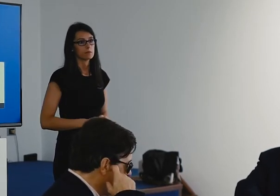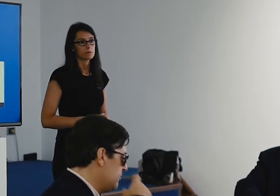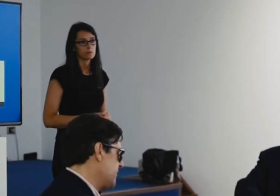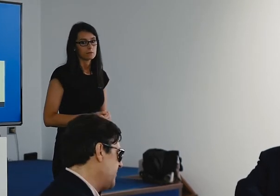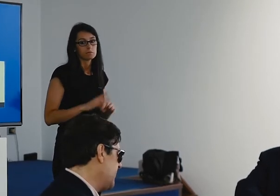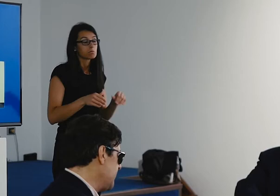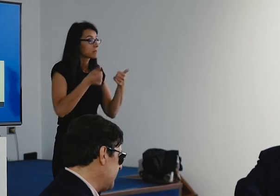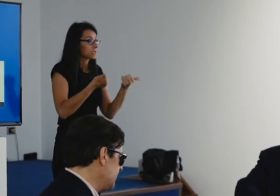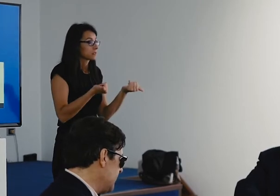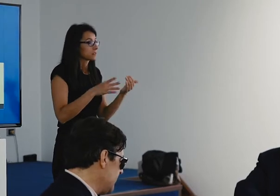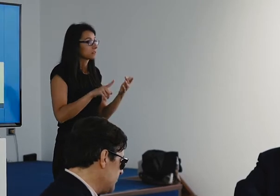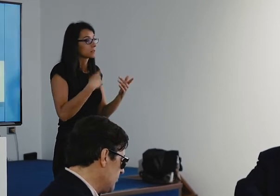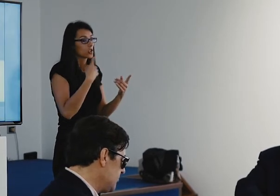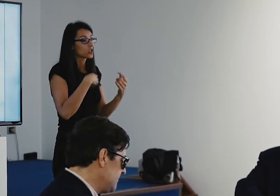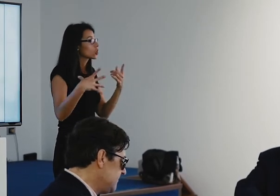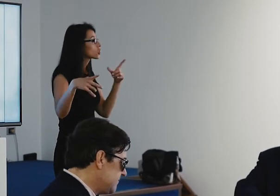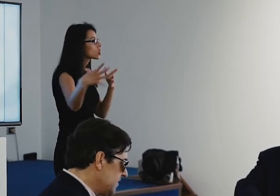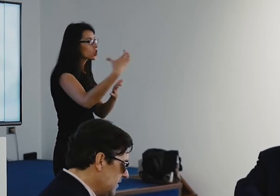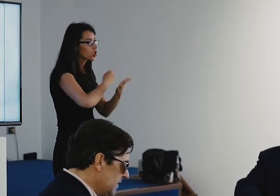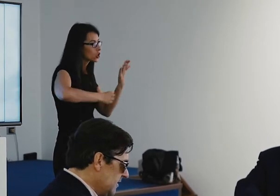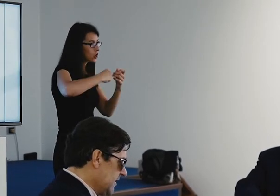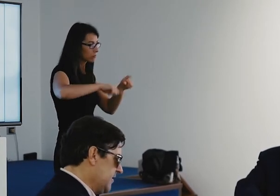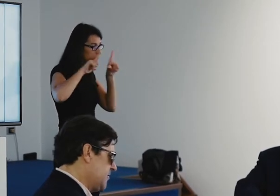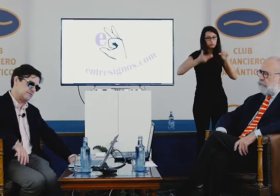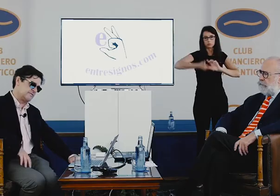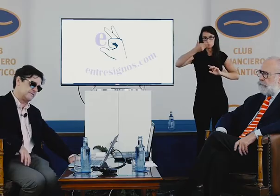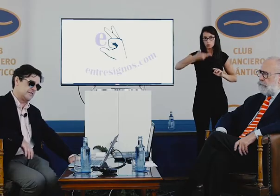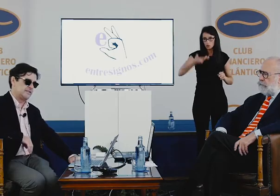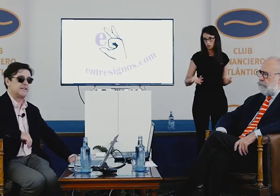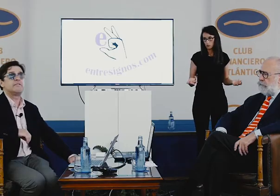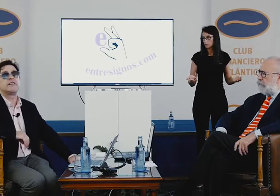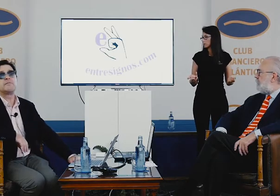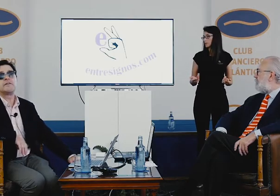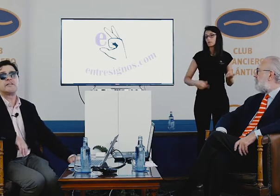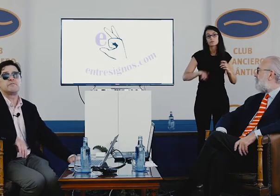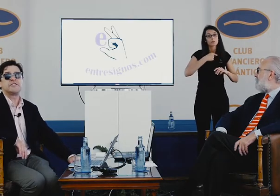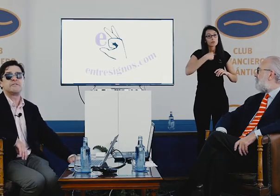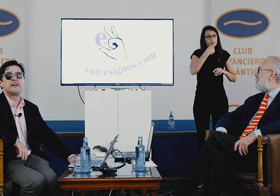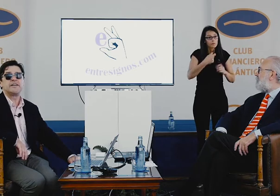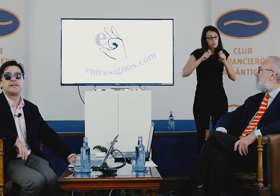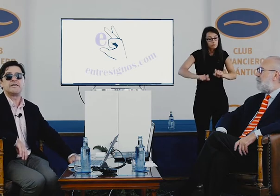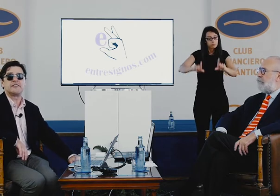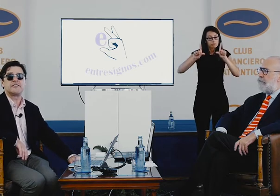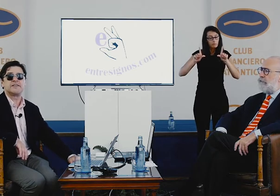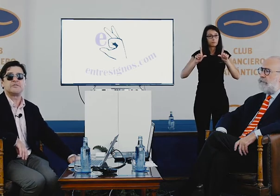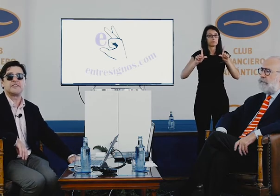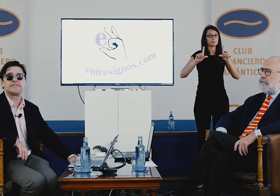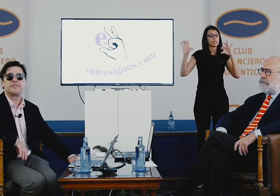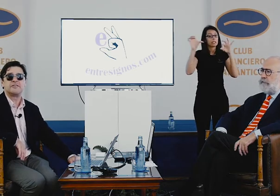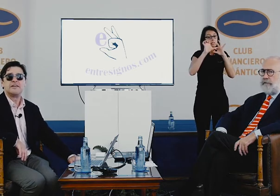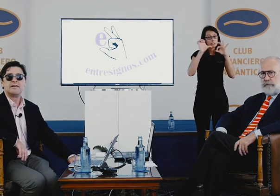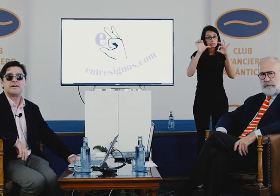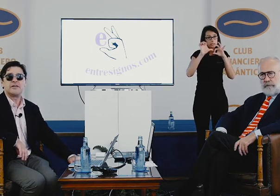Y eso, la importancia la tenéis todos. Agradezco, y de ahí venía la primera diapositiva, a Miriam, que entre signos